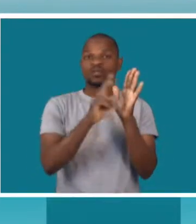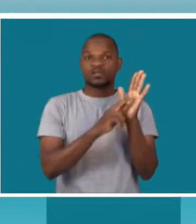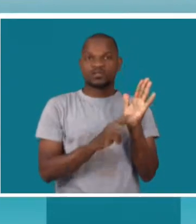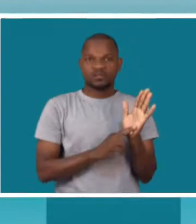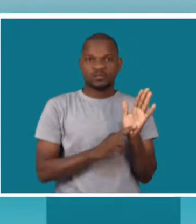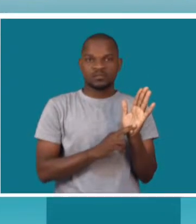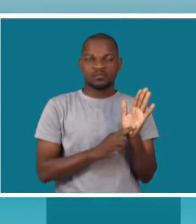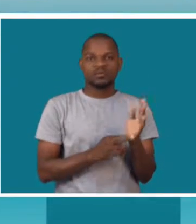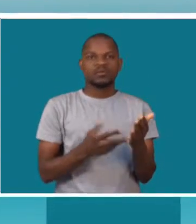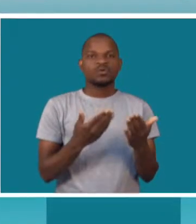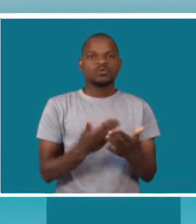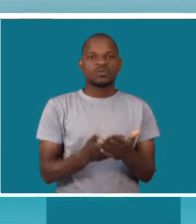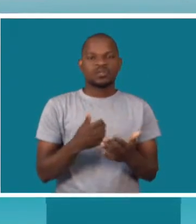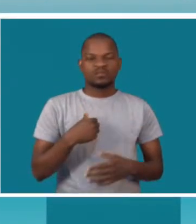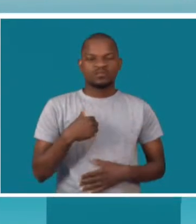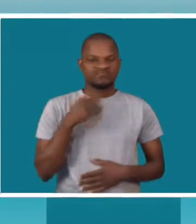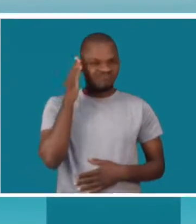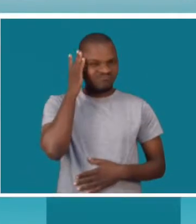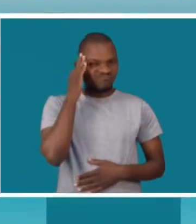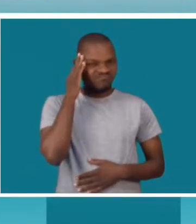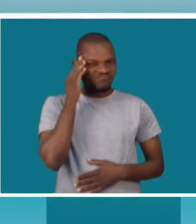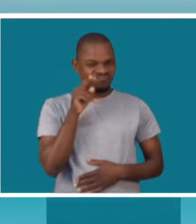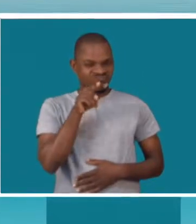Eu sempre lhe tratei da seguinte maneira.